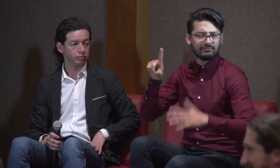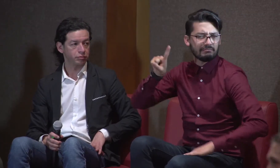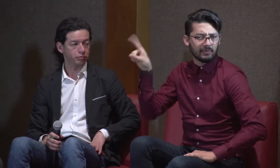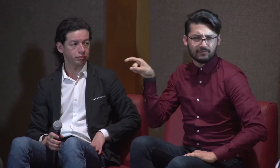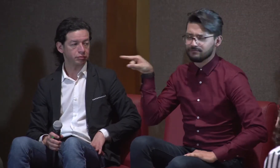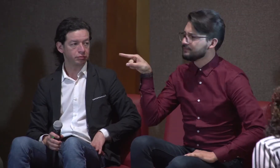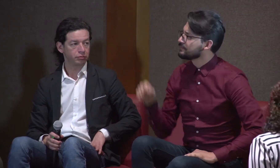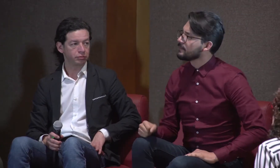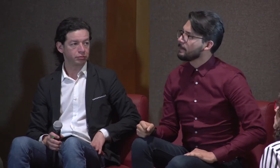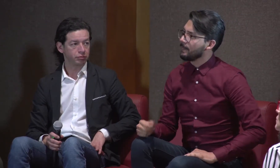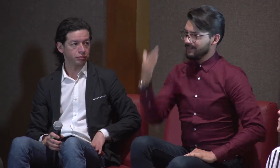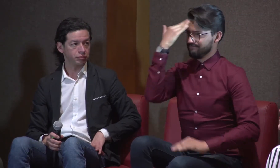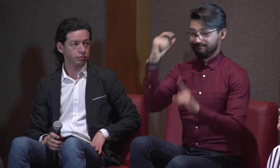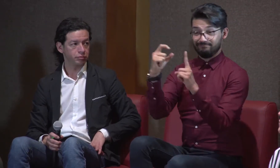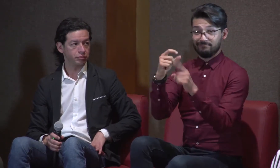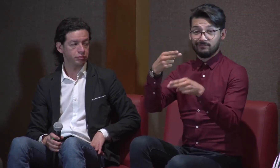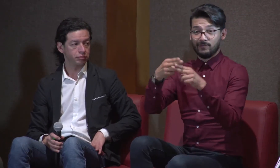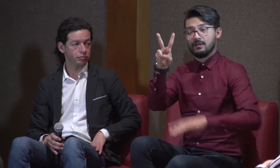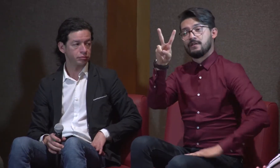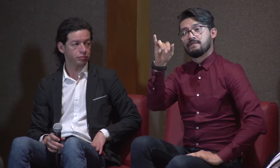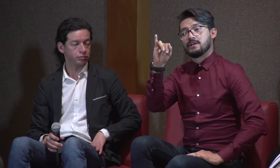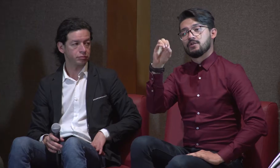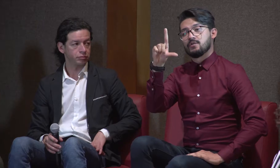Muy bien, ahora continuaremos entonces con Diego.